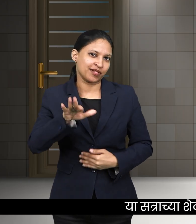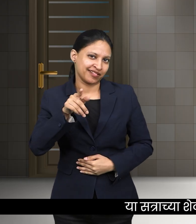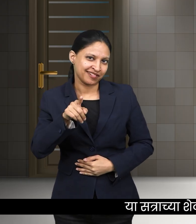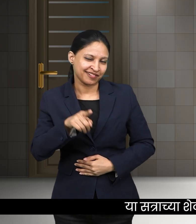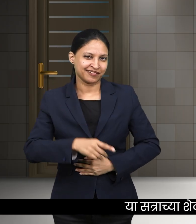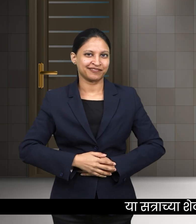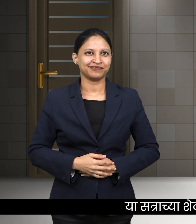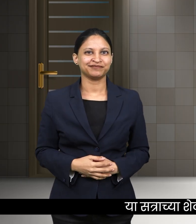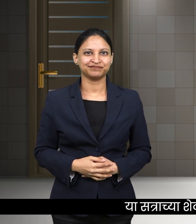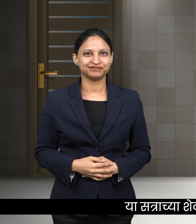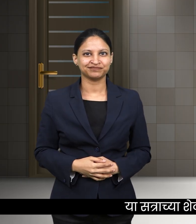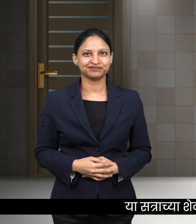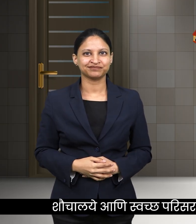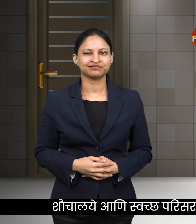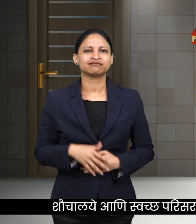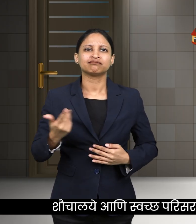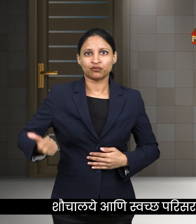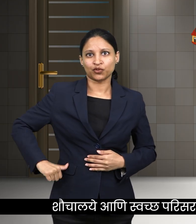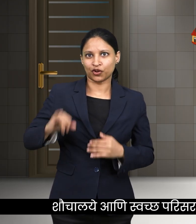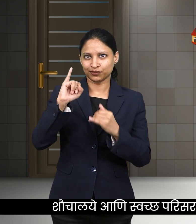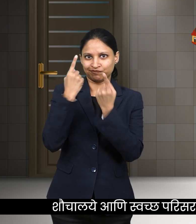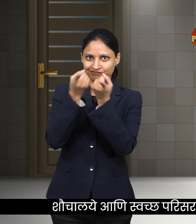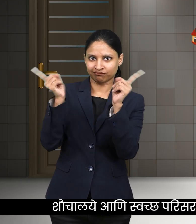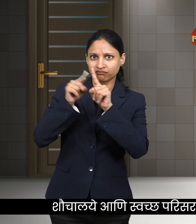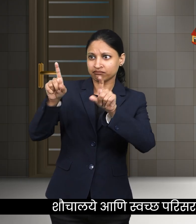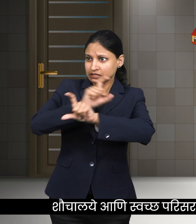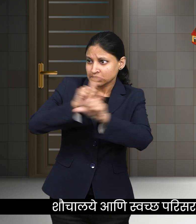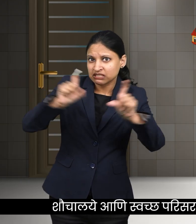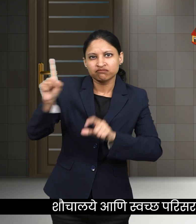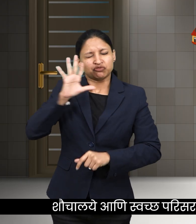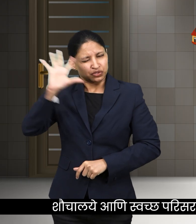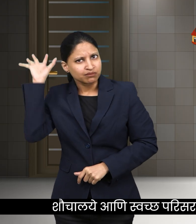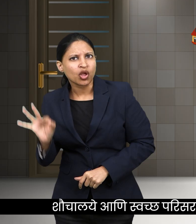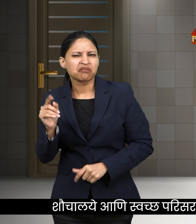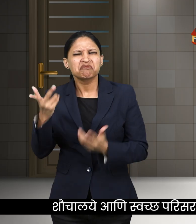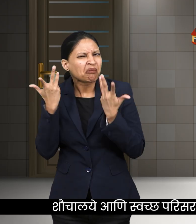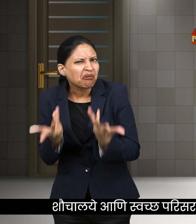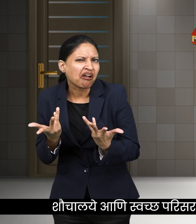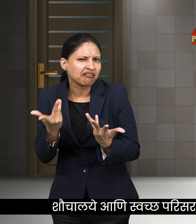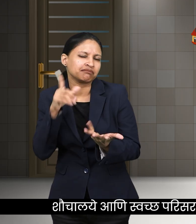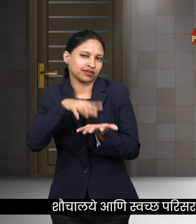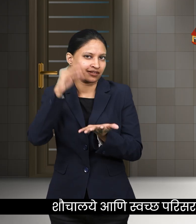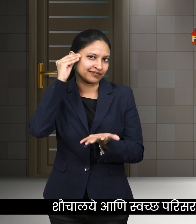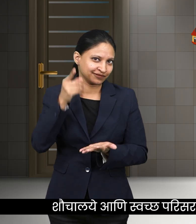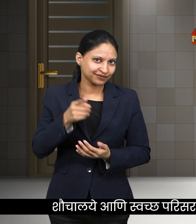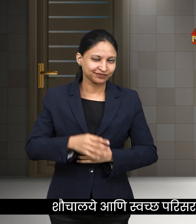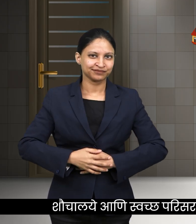तुम्ही हे करू शकाल. शौचालये आणि स्वच्छ परिसर का खूप महत्वाचे आहेत